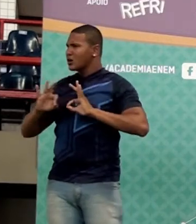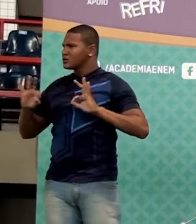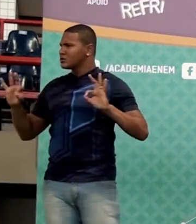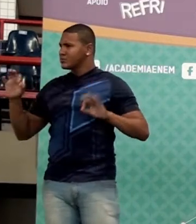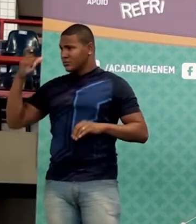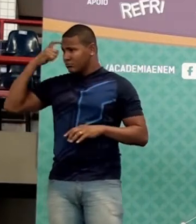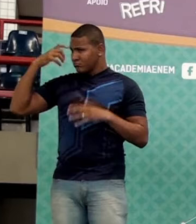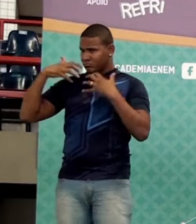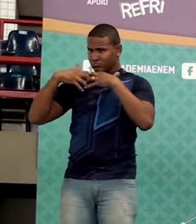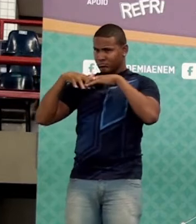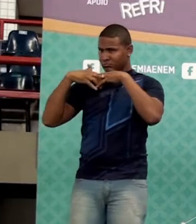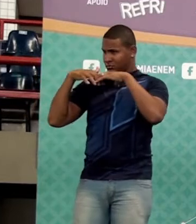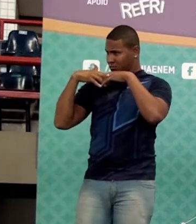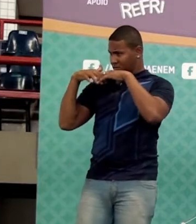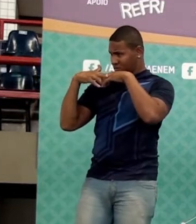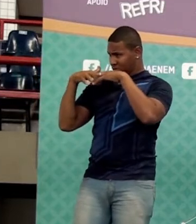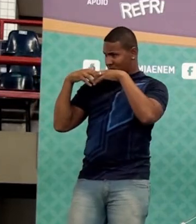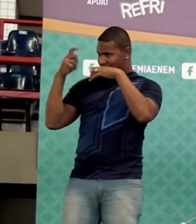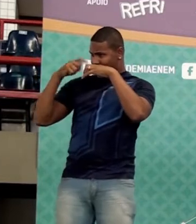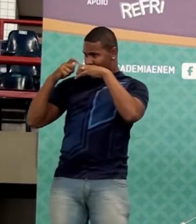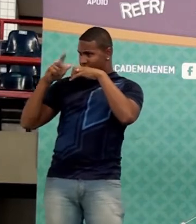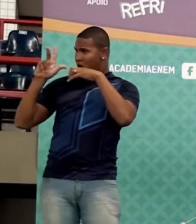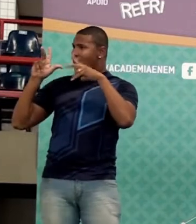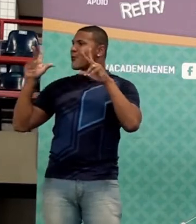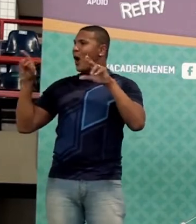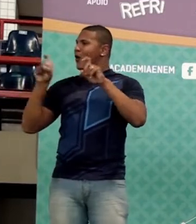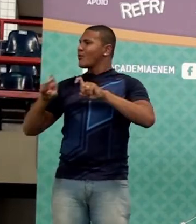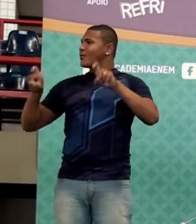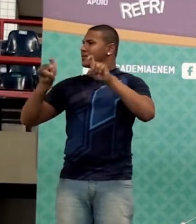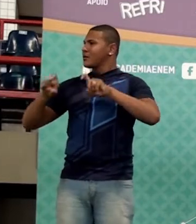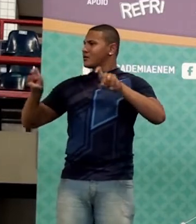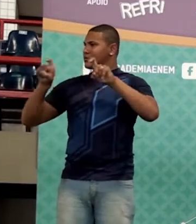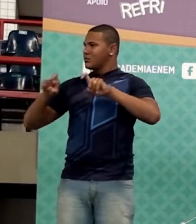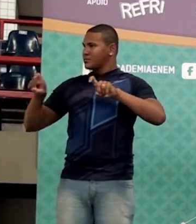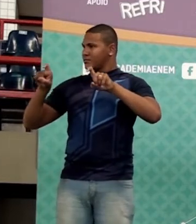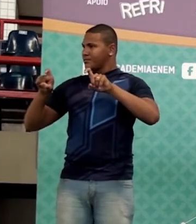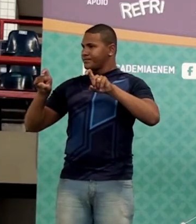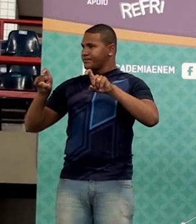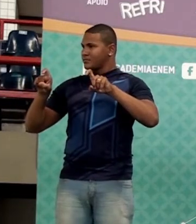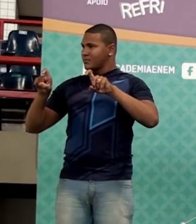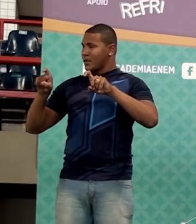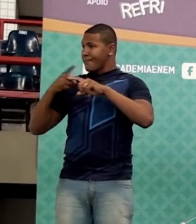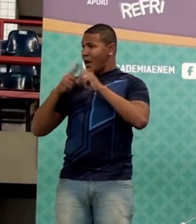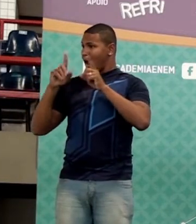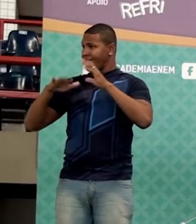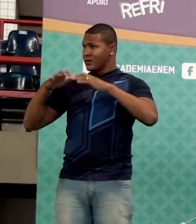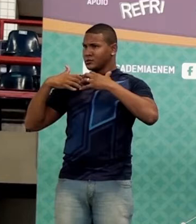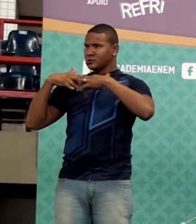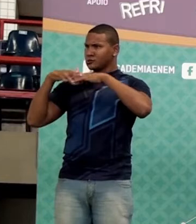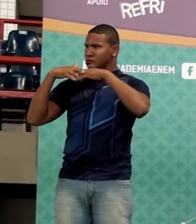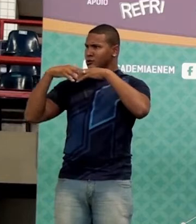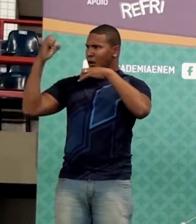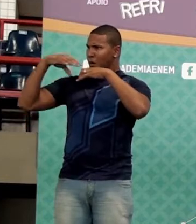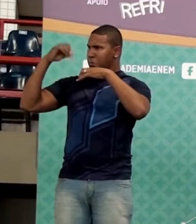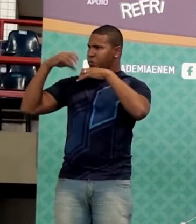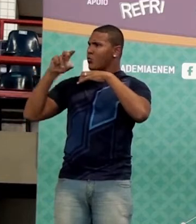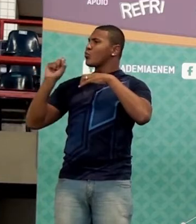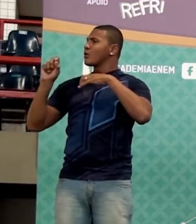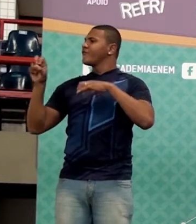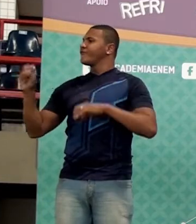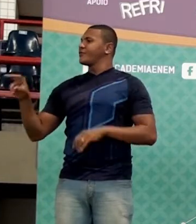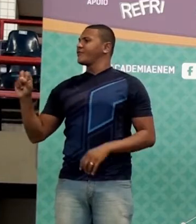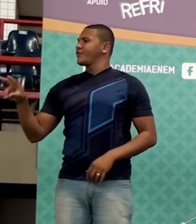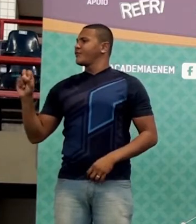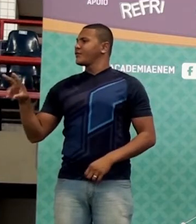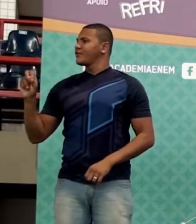é um computador. E às vezes a gente enche essa cabeça de vírus. Professor, quando é que eu